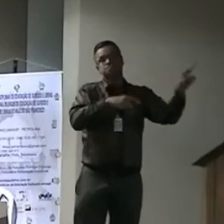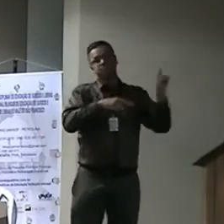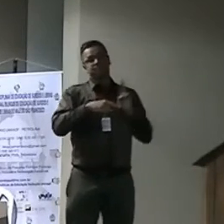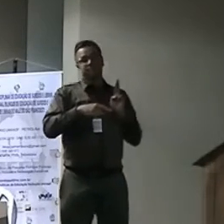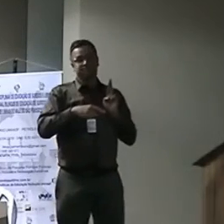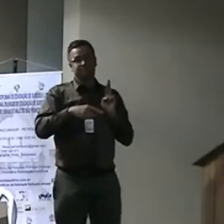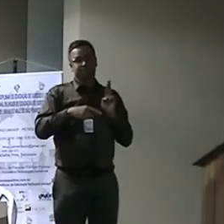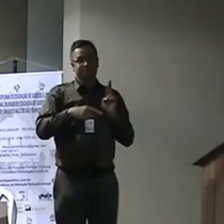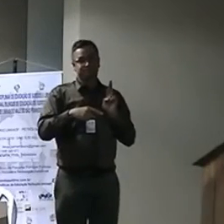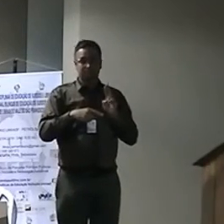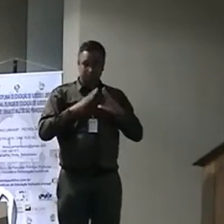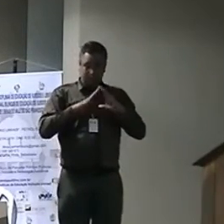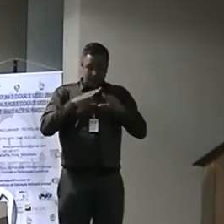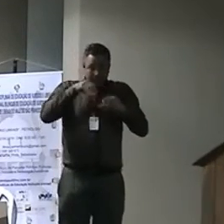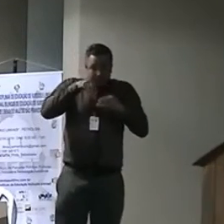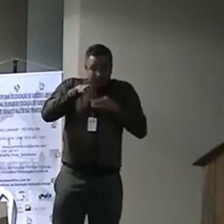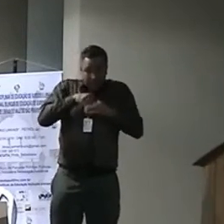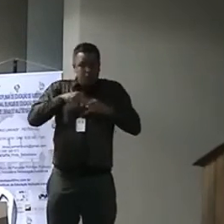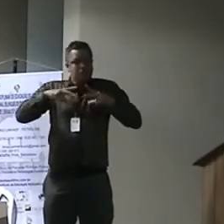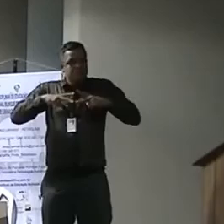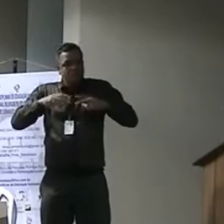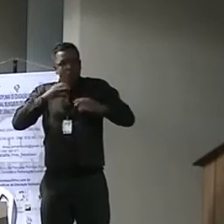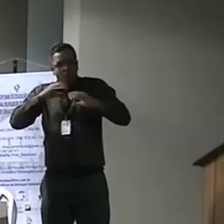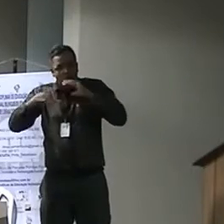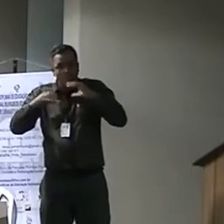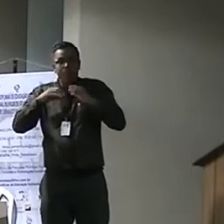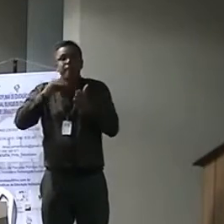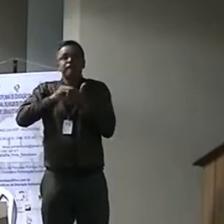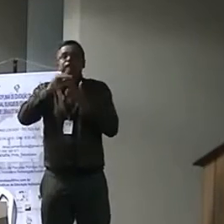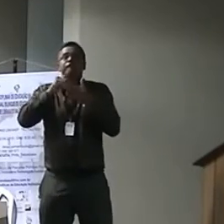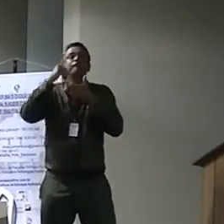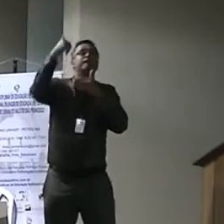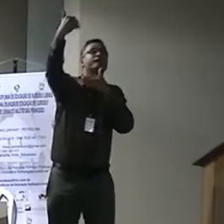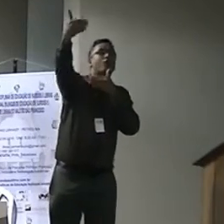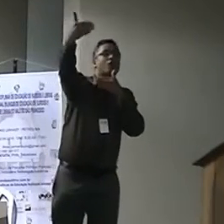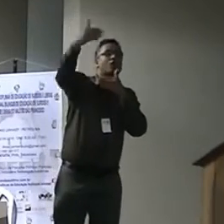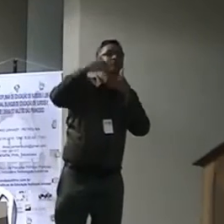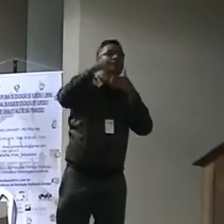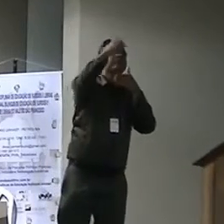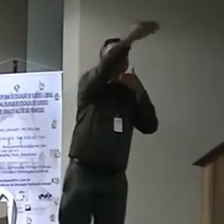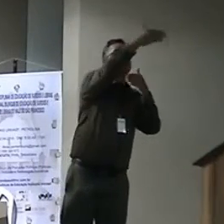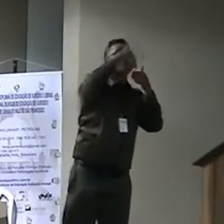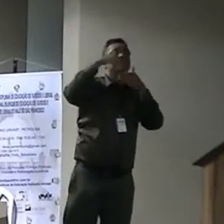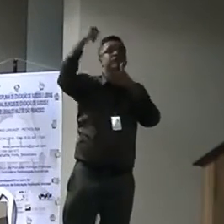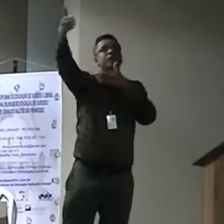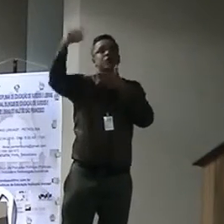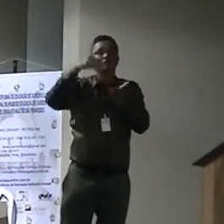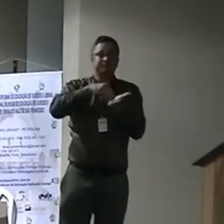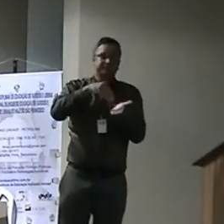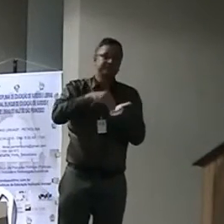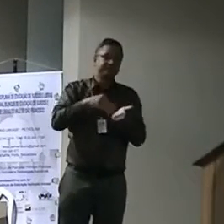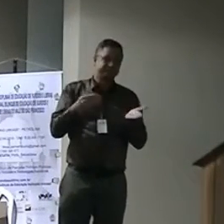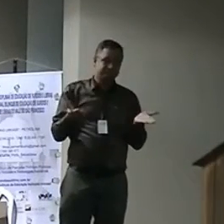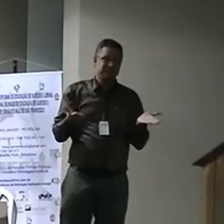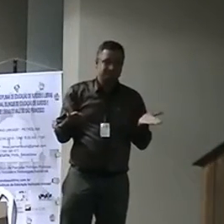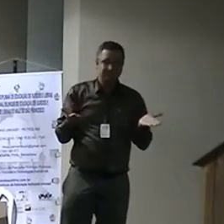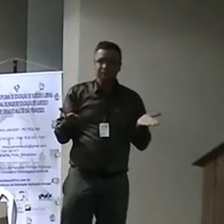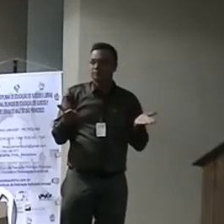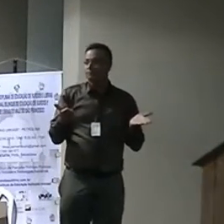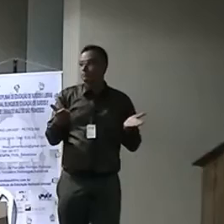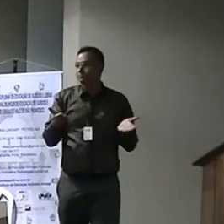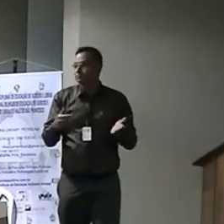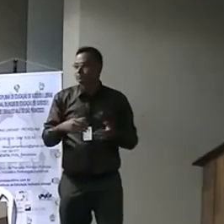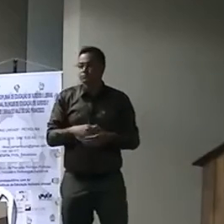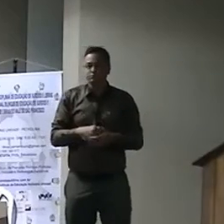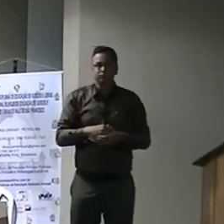somente na sua casa, para essa comunicação sair dos muros, né, do lar, né, ali daquele reduto.